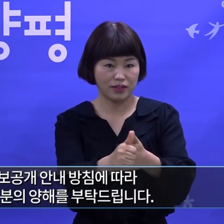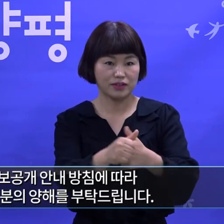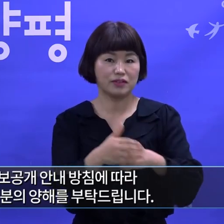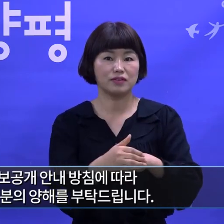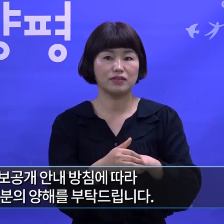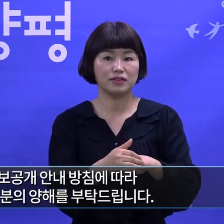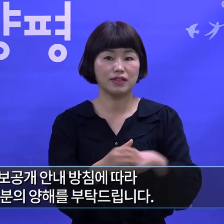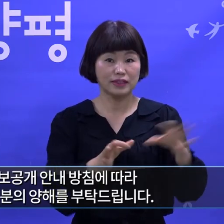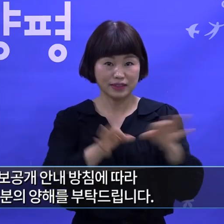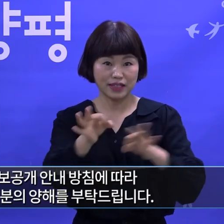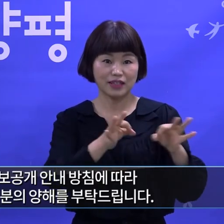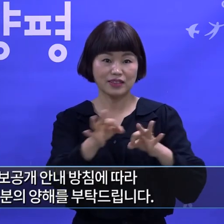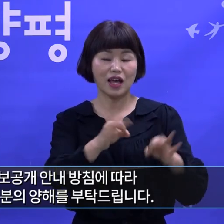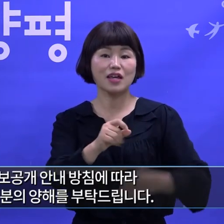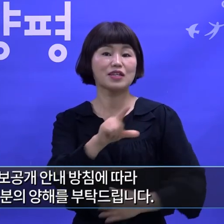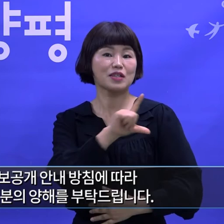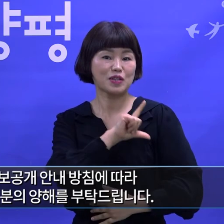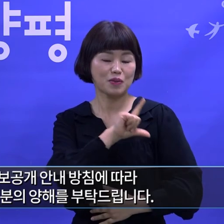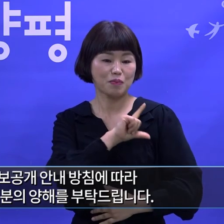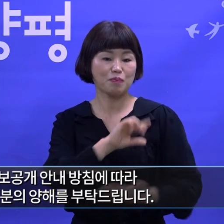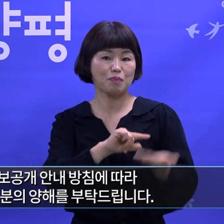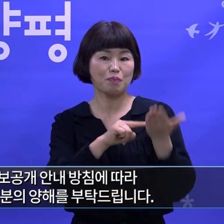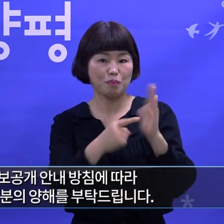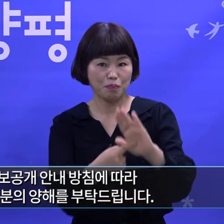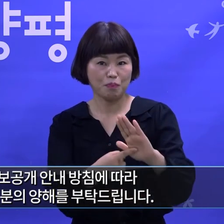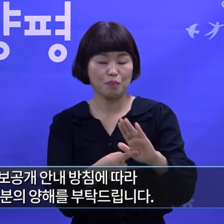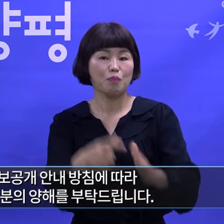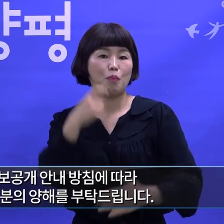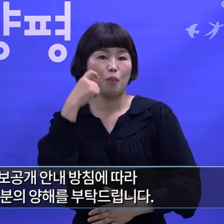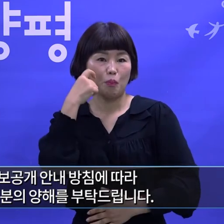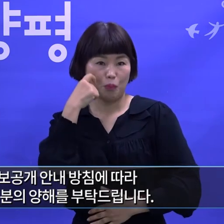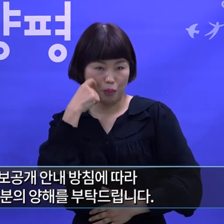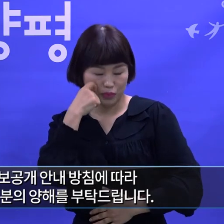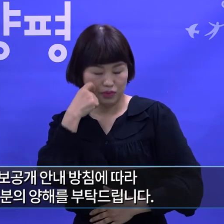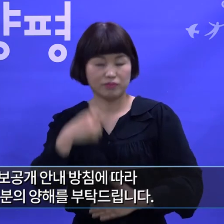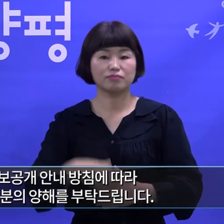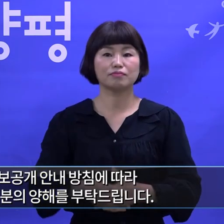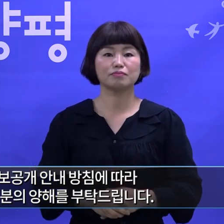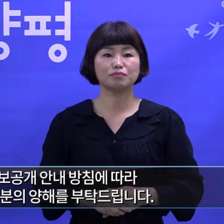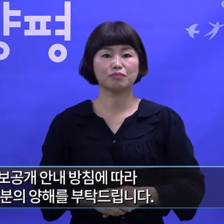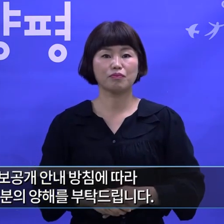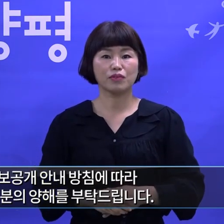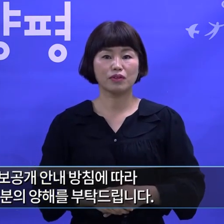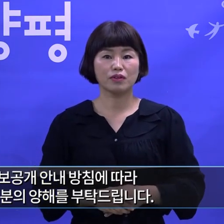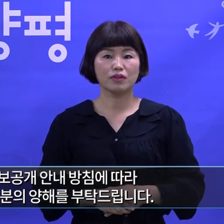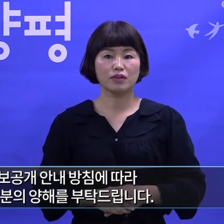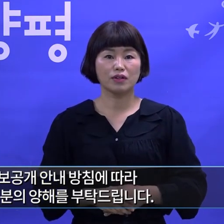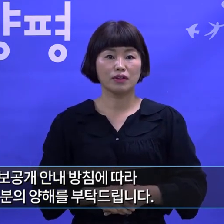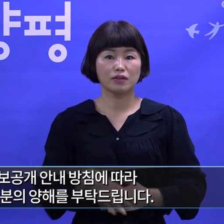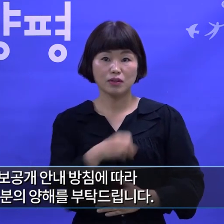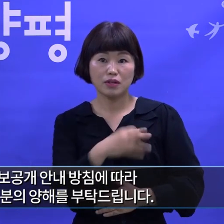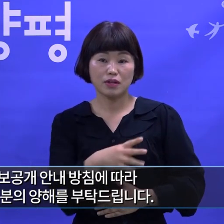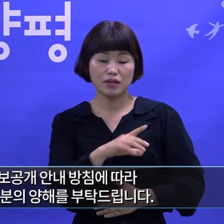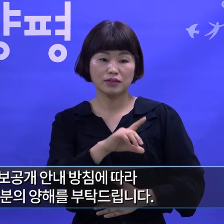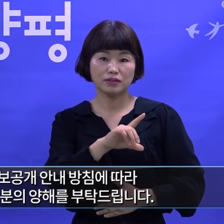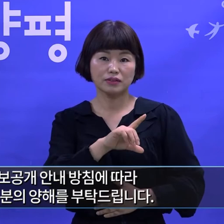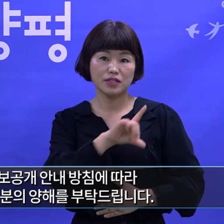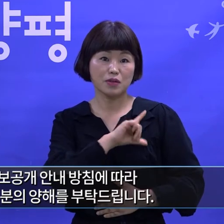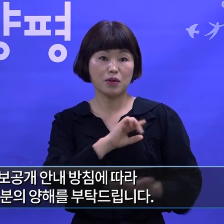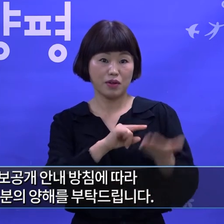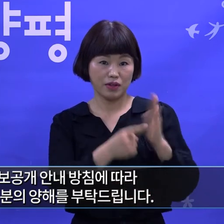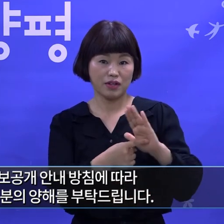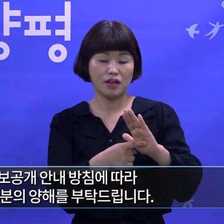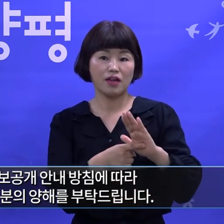중앙방역대책본부 확진자의 이동 경로 등 정보 공개 안내 방침에 따라 우리 군은 명칭을 공개하지